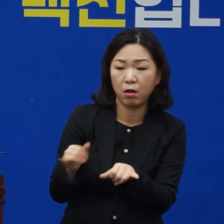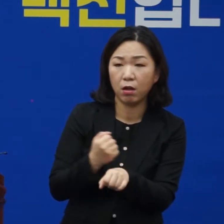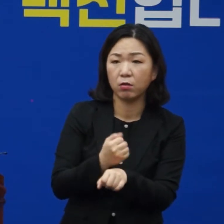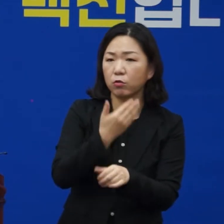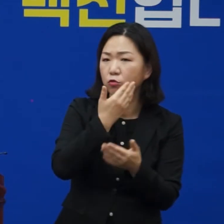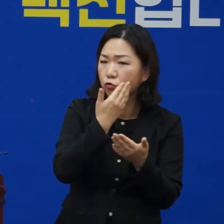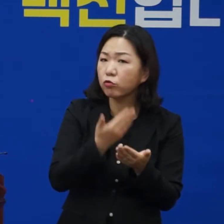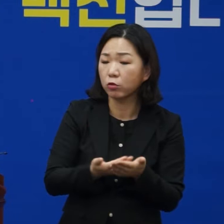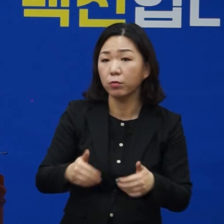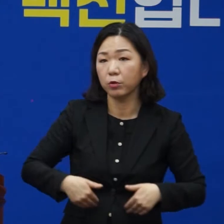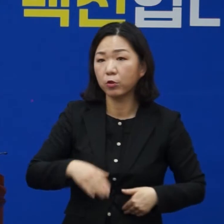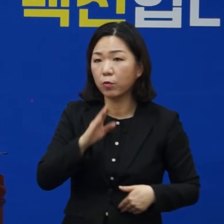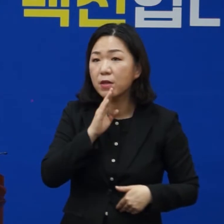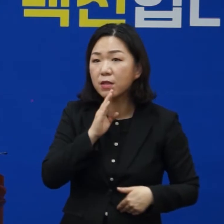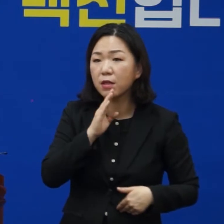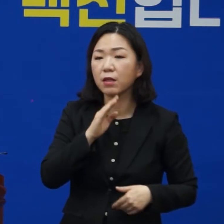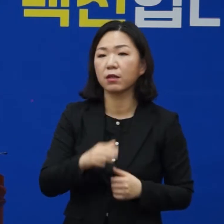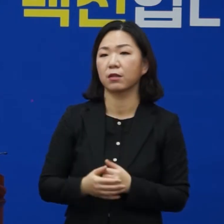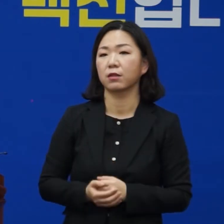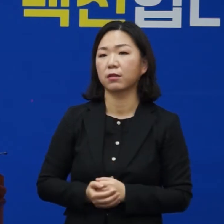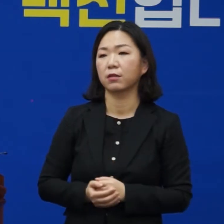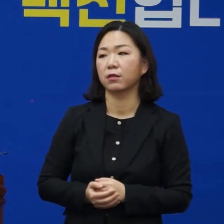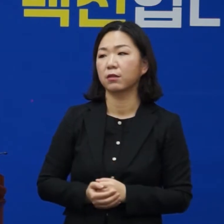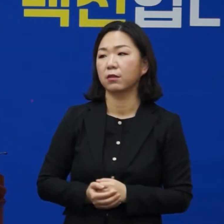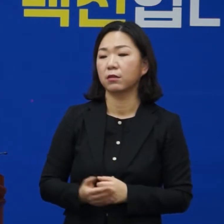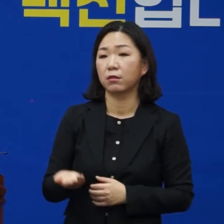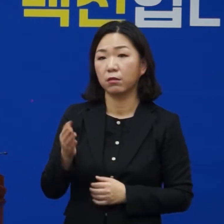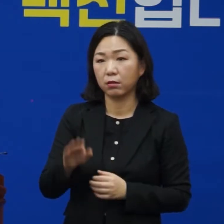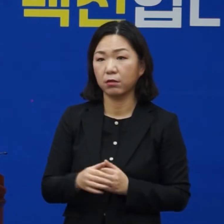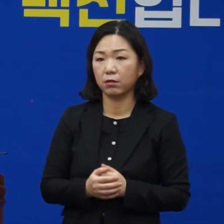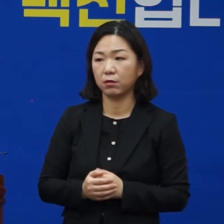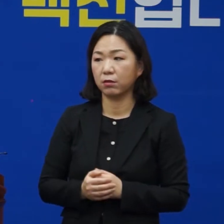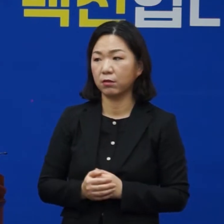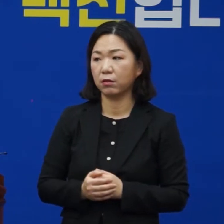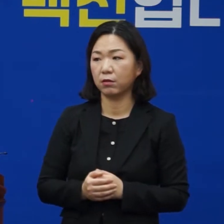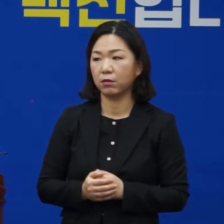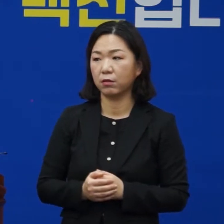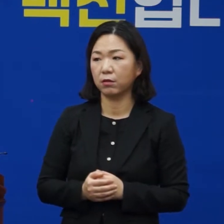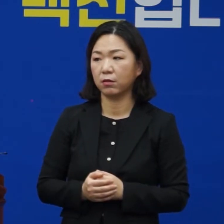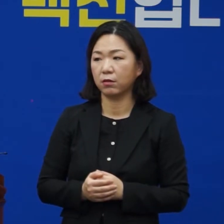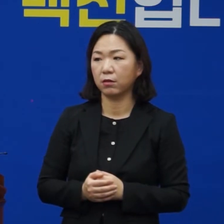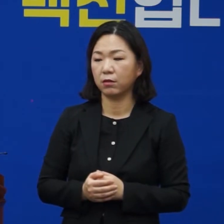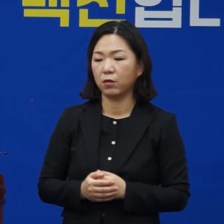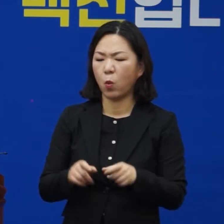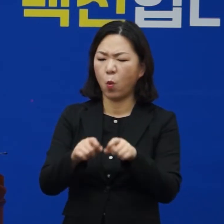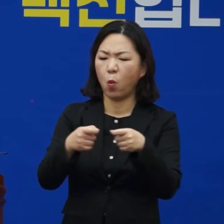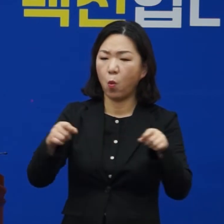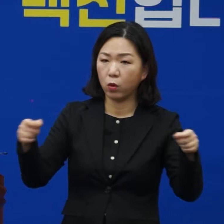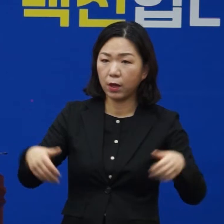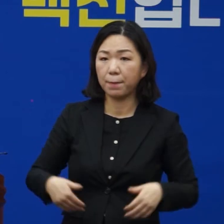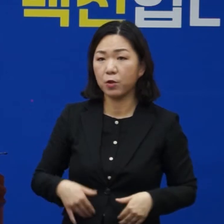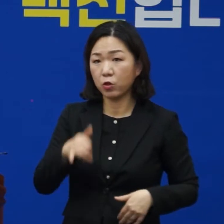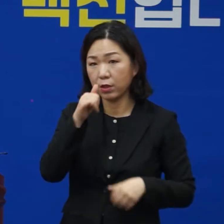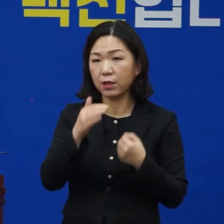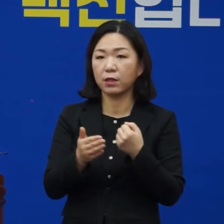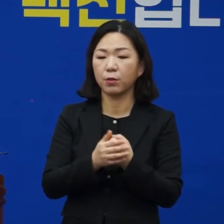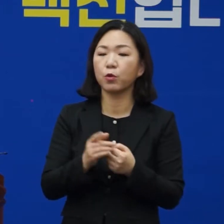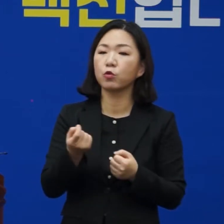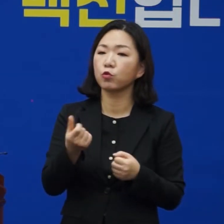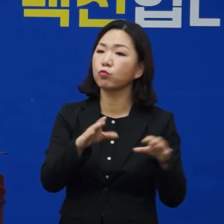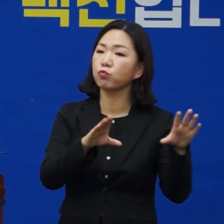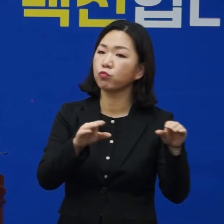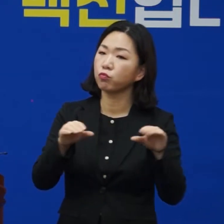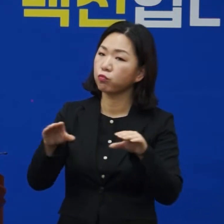지금은 필요한 시기 어쩔 수 없지만 그렇게 보면 좀 이게 좀 이전으로 갈 수 있기 때문에 어느 정도 유연하게 대응하는